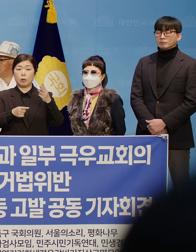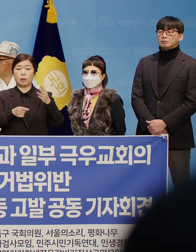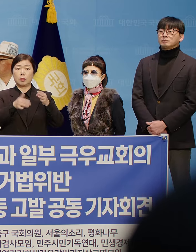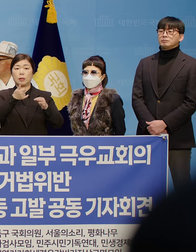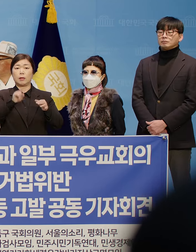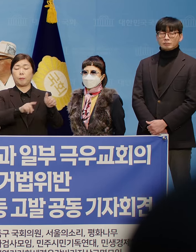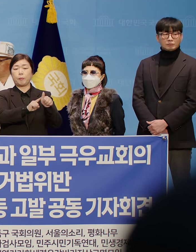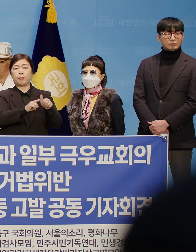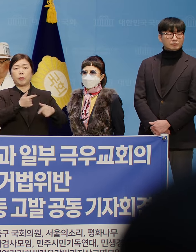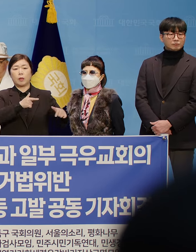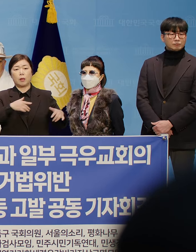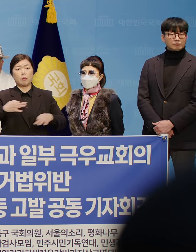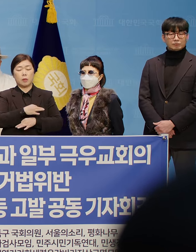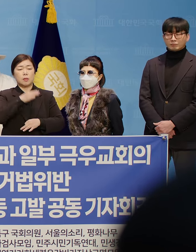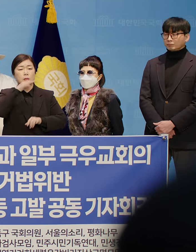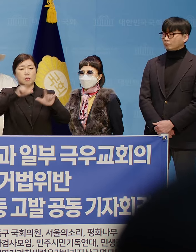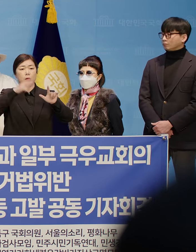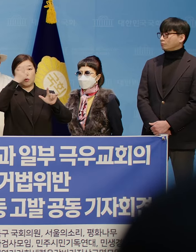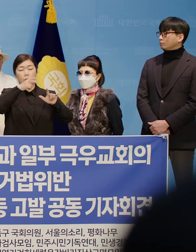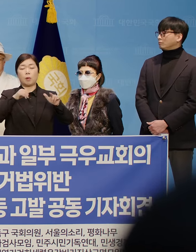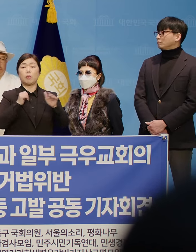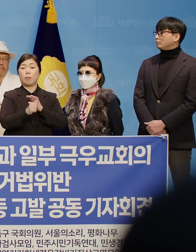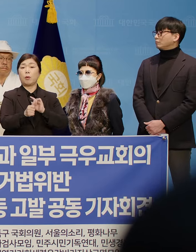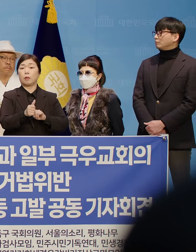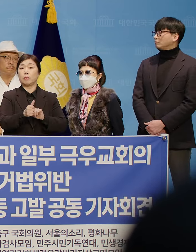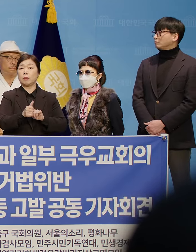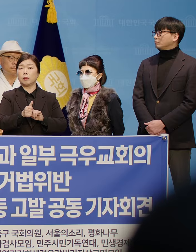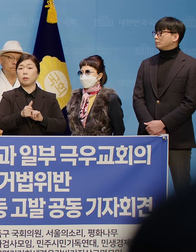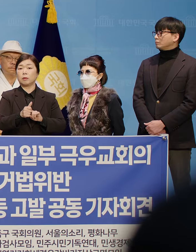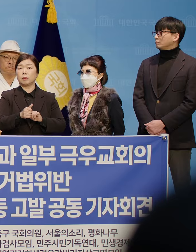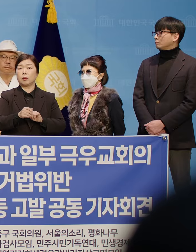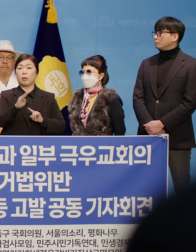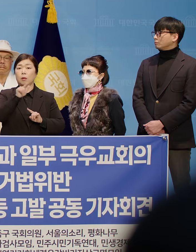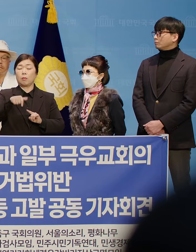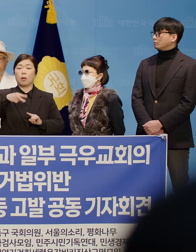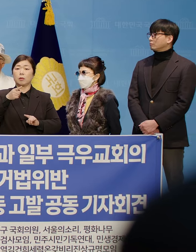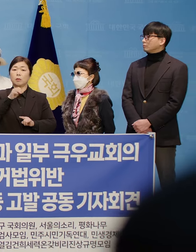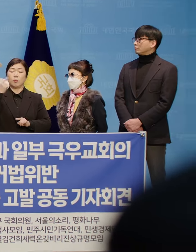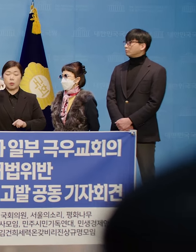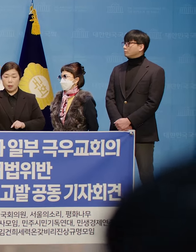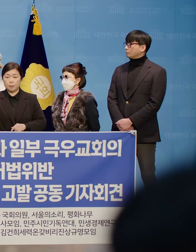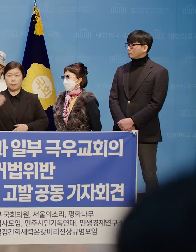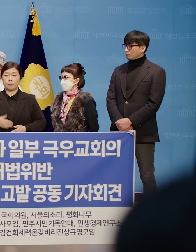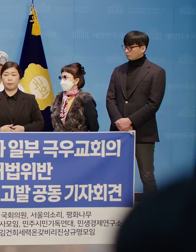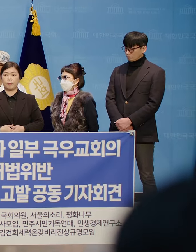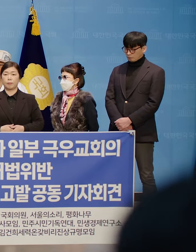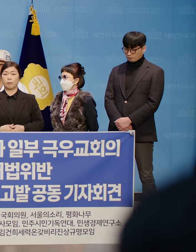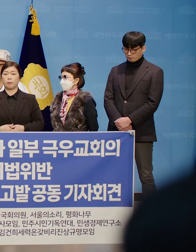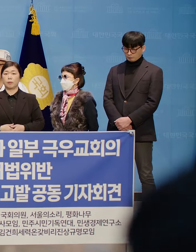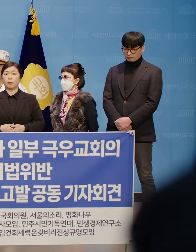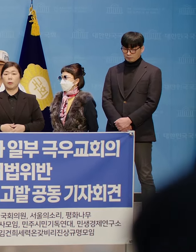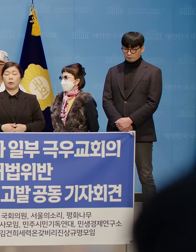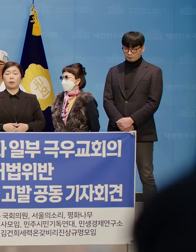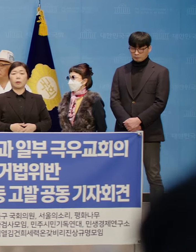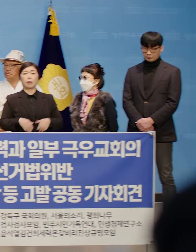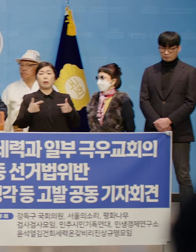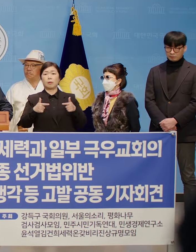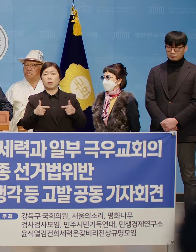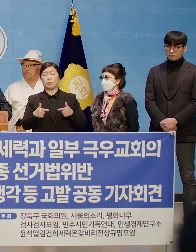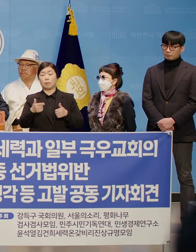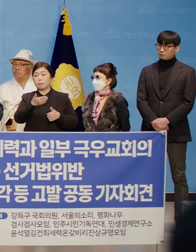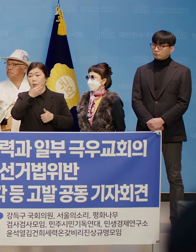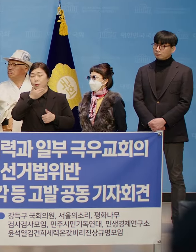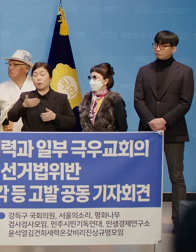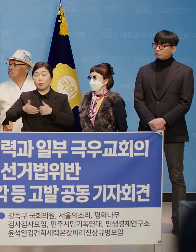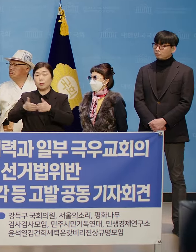김건희 세력 온갖 비리 진상규 모님 대표도 맡고 계시는 박승복 목사님 오셨습니다 예 항상 저들과 함께 해 주신